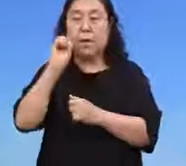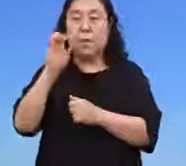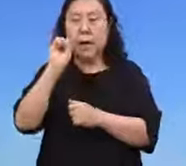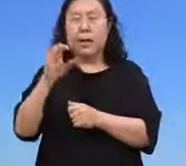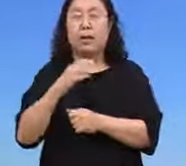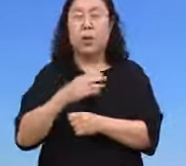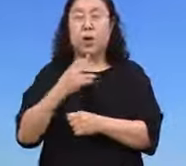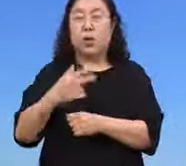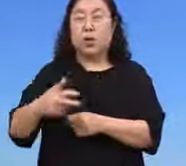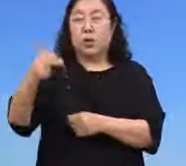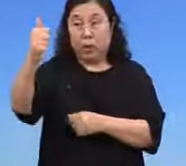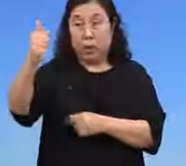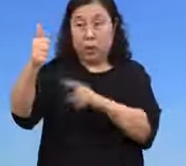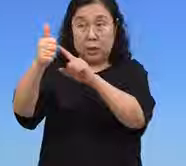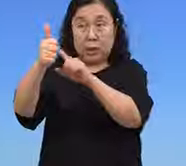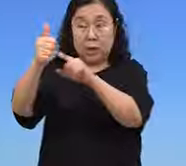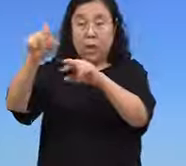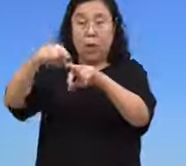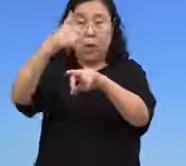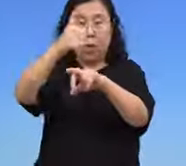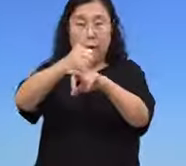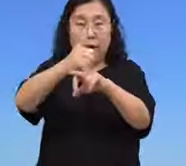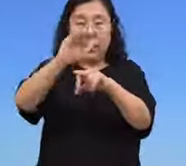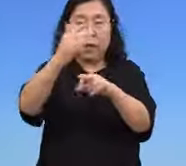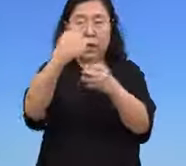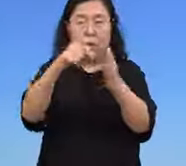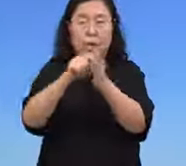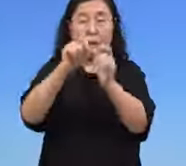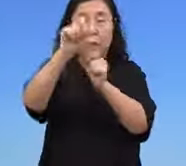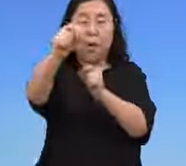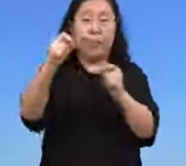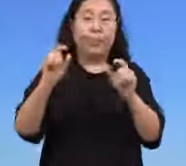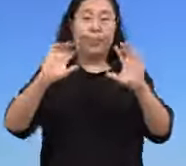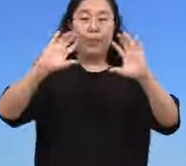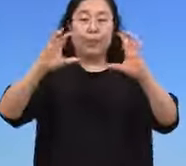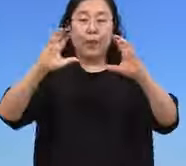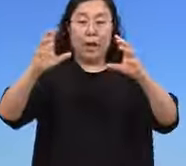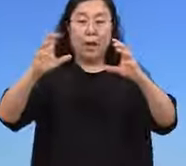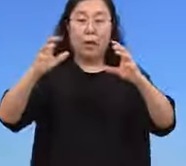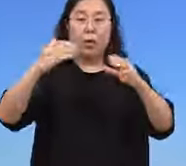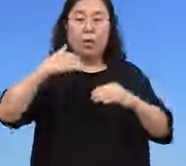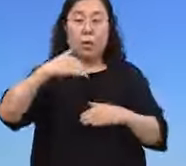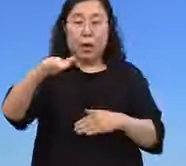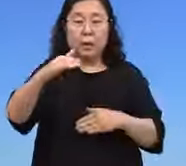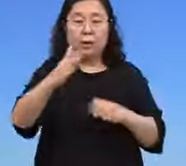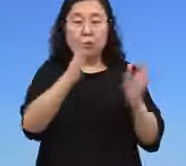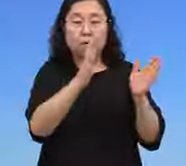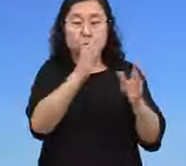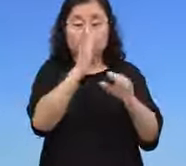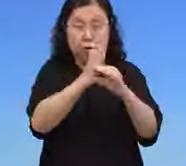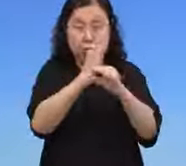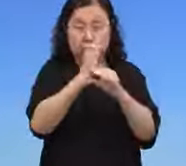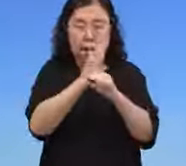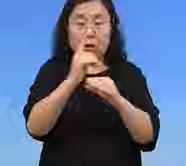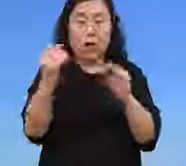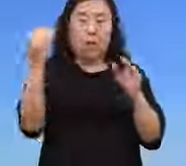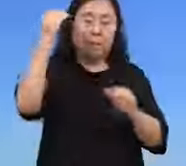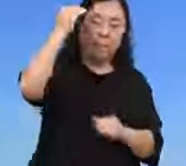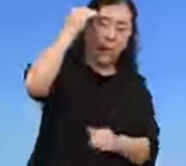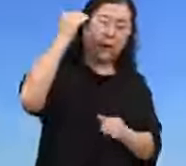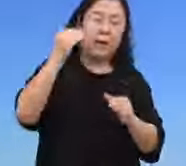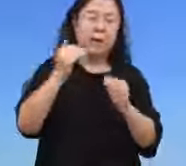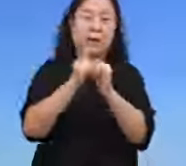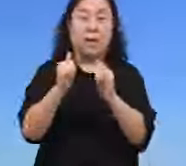하였더라. 지금 주인이 왕위를 받으려고 먼 나라로 가는 과정에서 그걸 방해하는 사람이 있다는 그 얘기인데요,